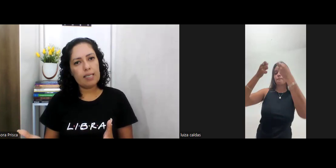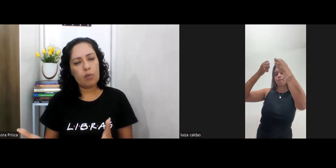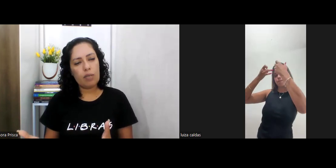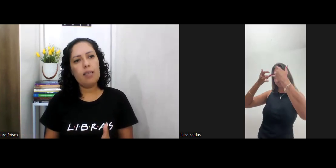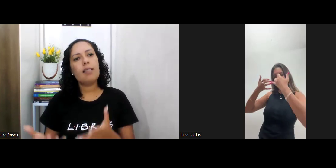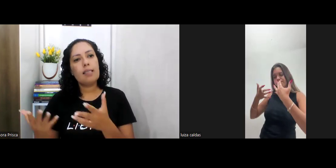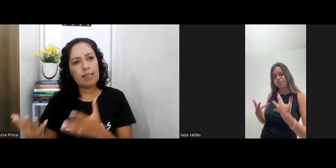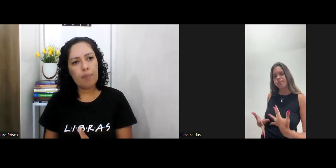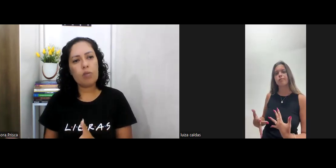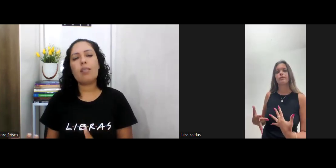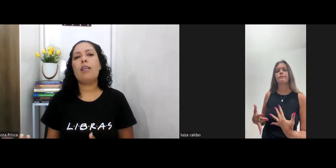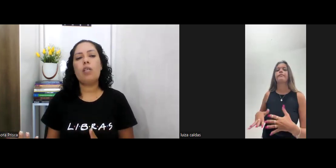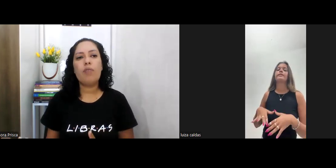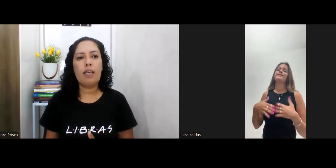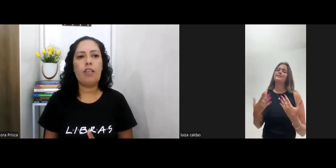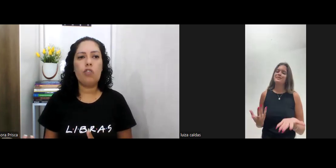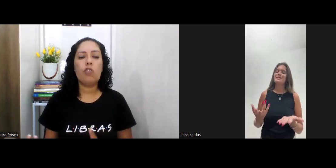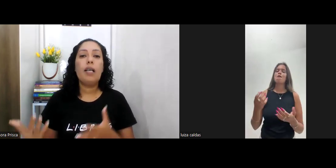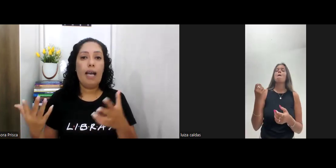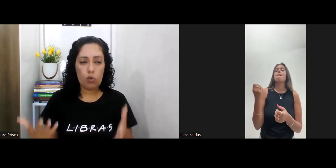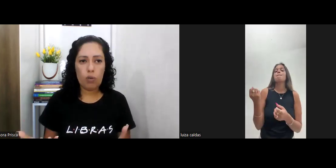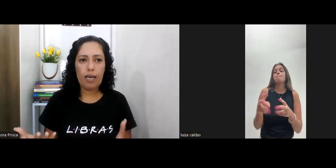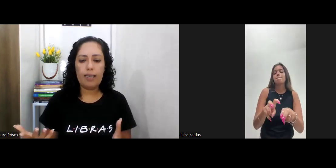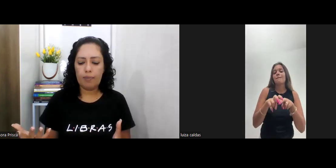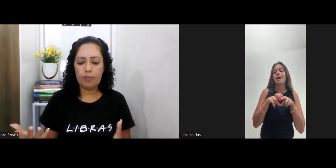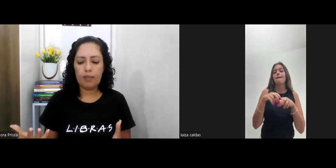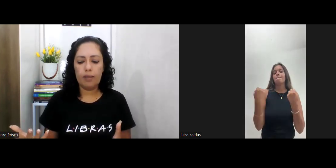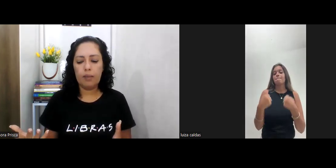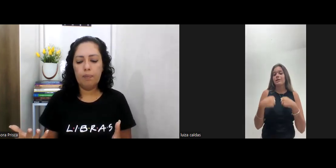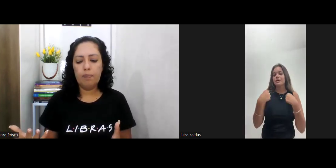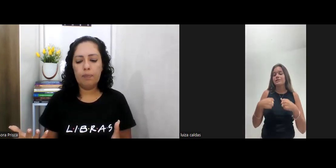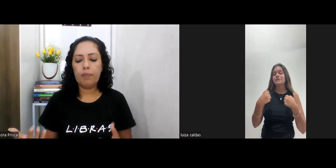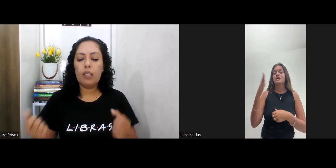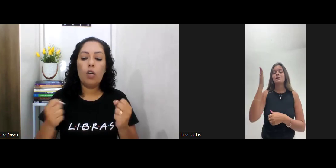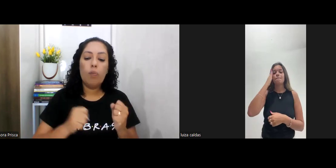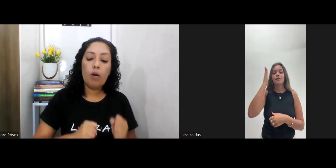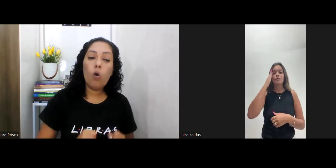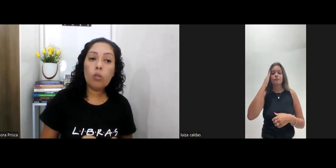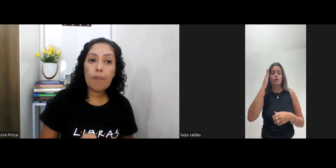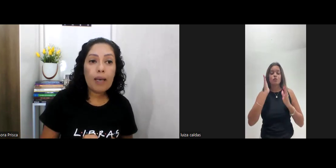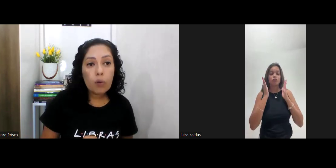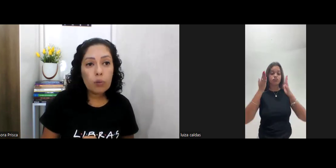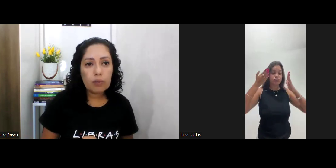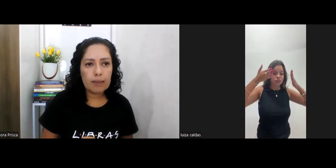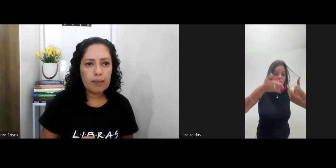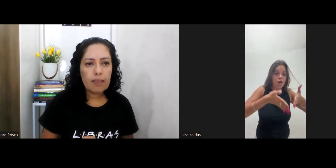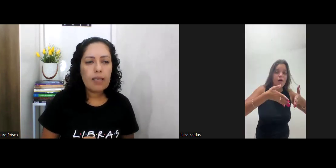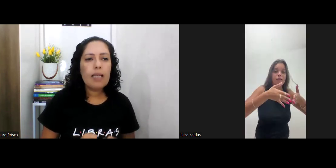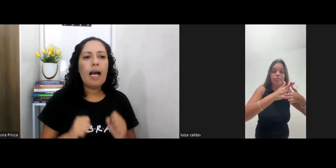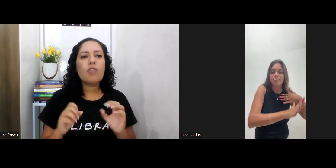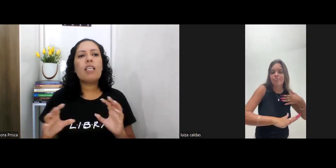você precisa o quê? Saber os sinais referentes à sua área. Uma outra